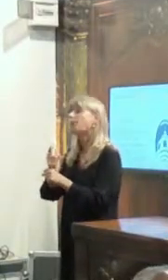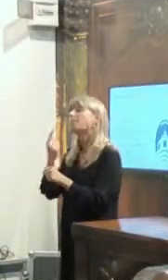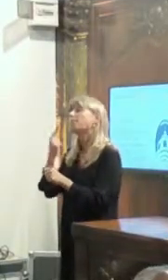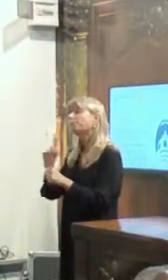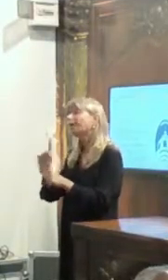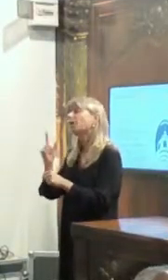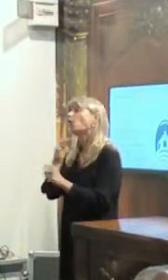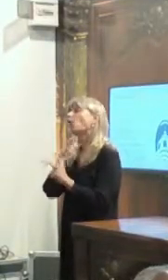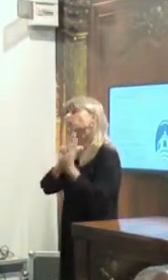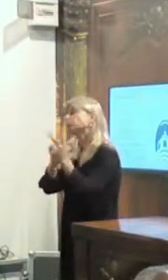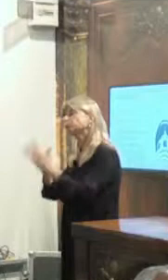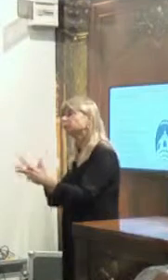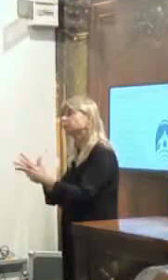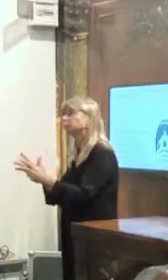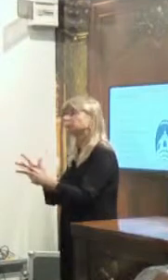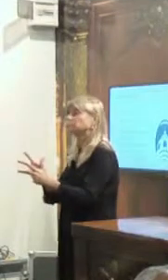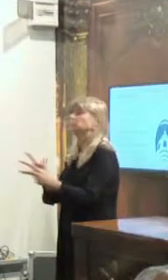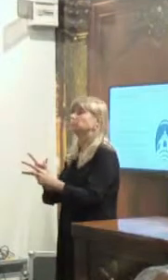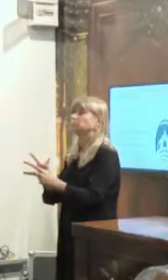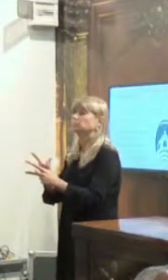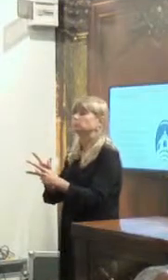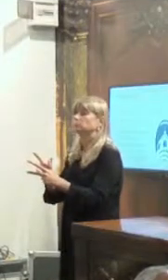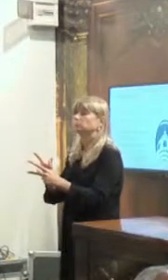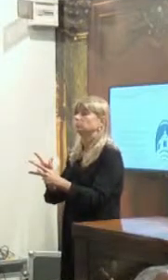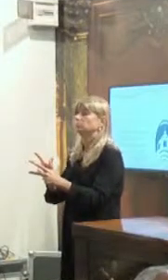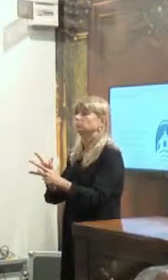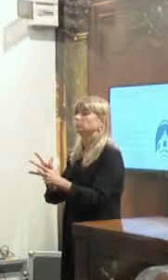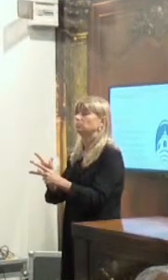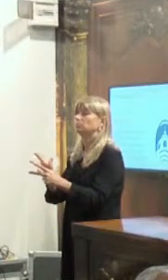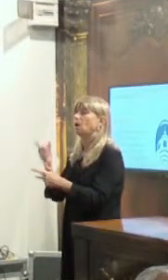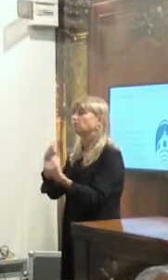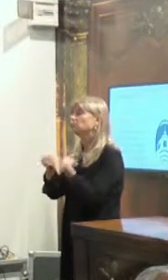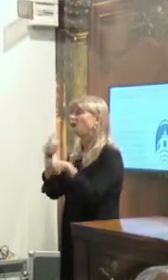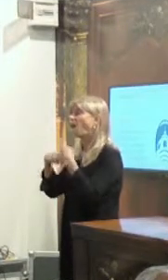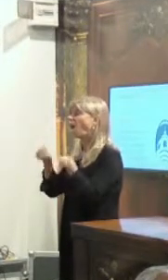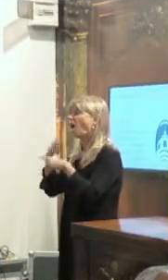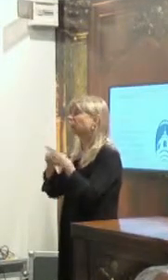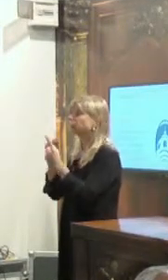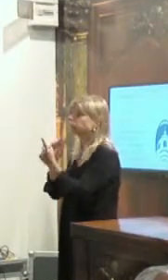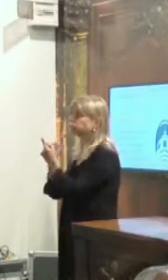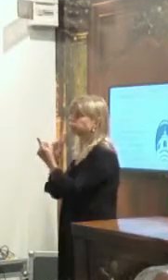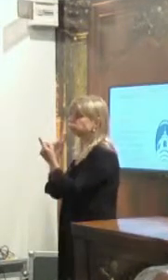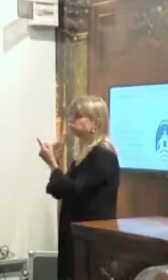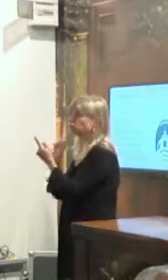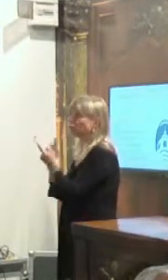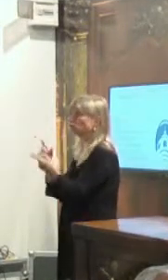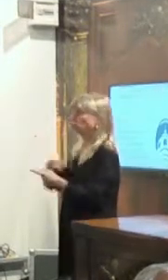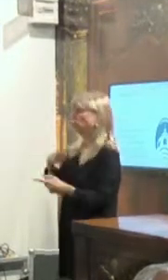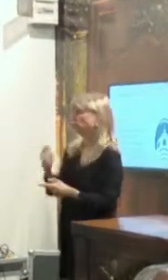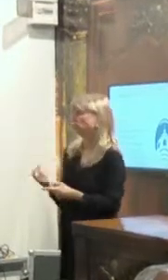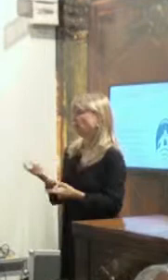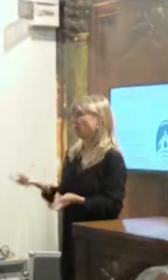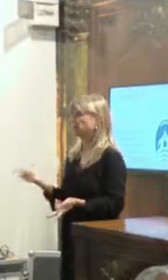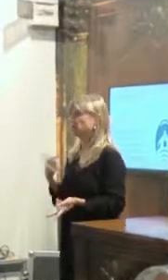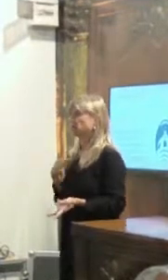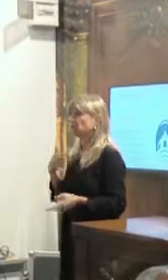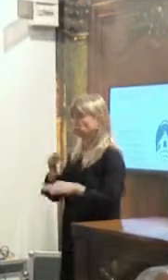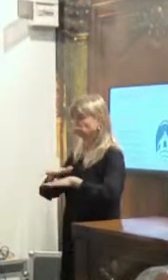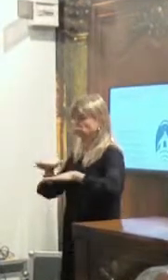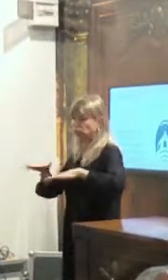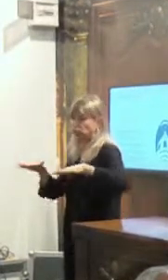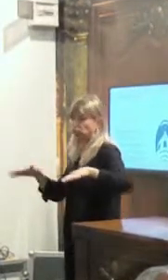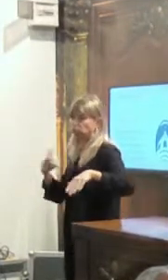primarios, pero decimos que se simplifiquen los mecanismos burocráticos para sacar la credencial. Hoy los chicos, tengo